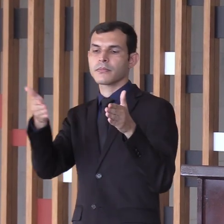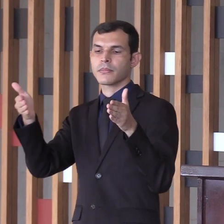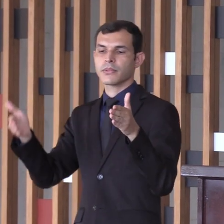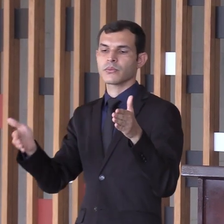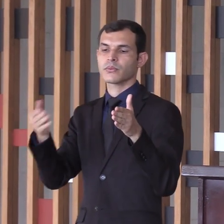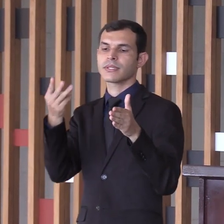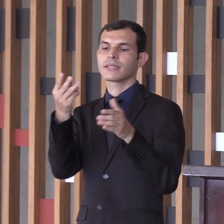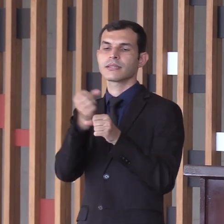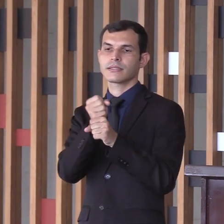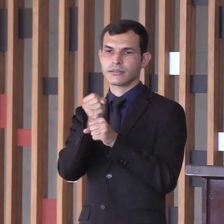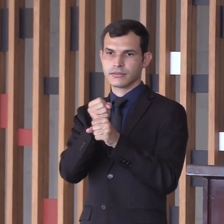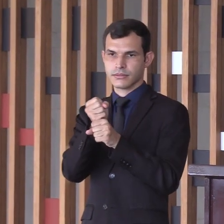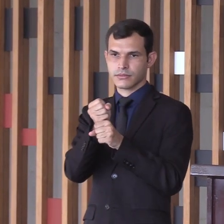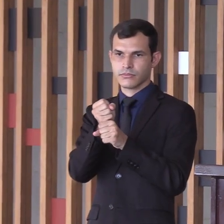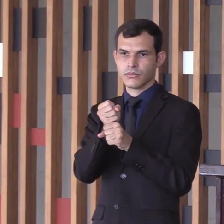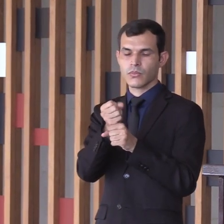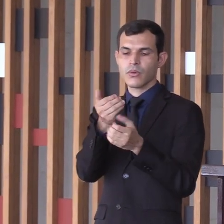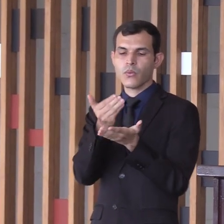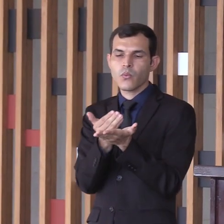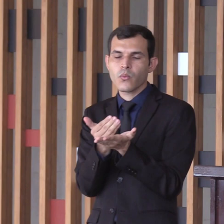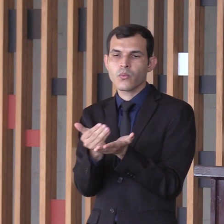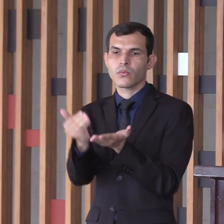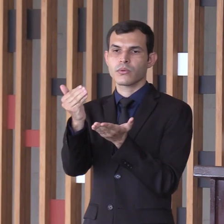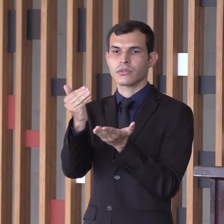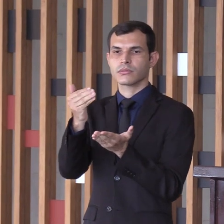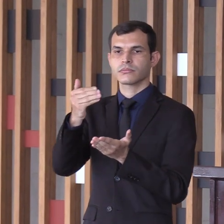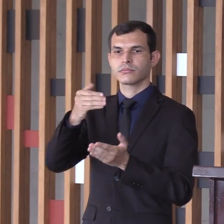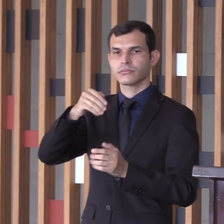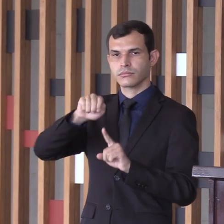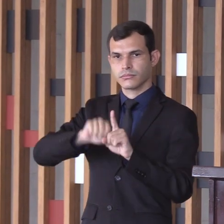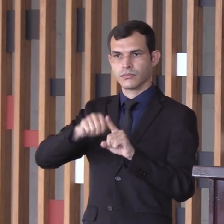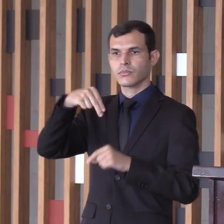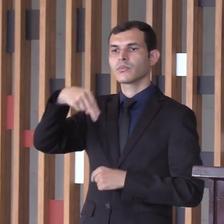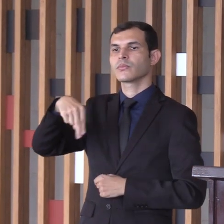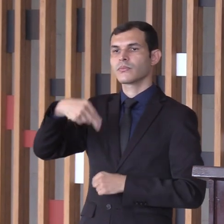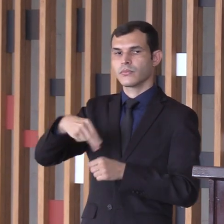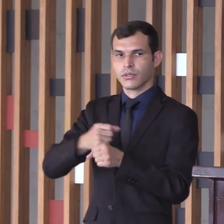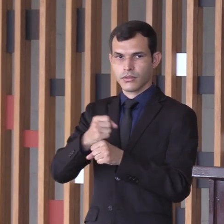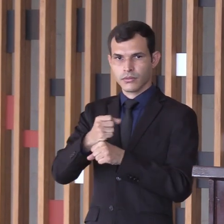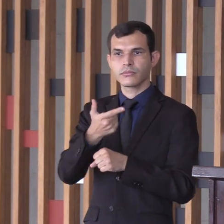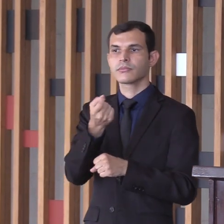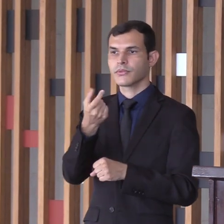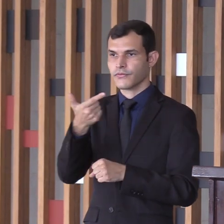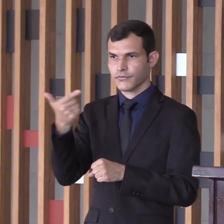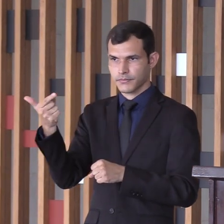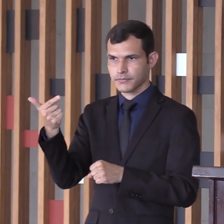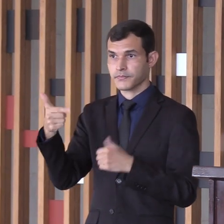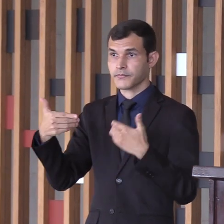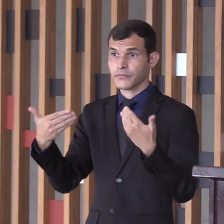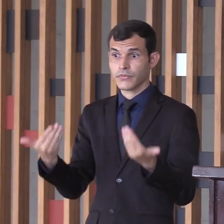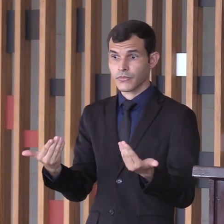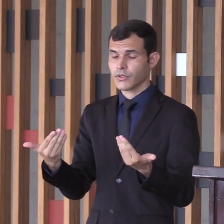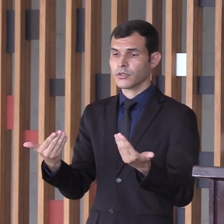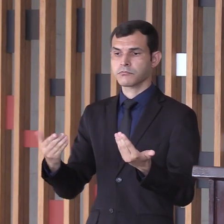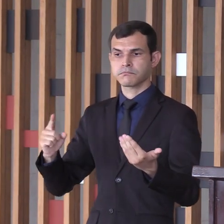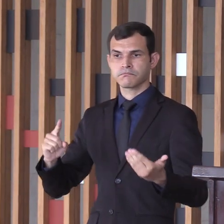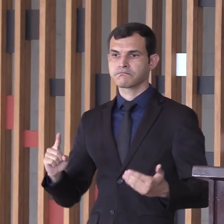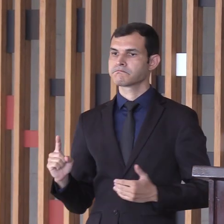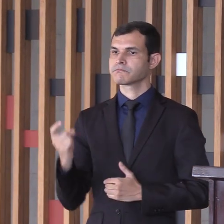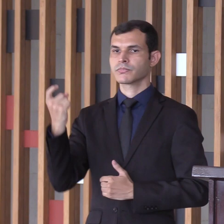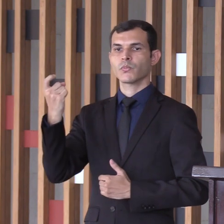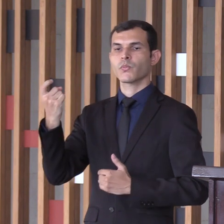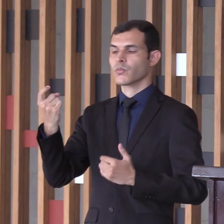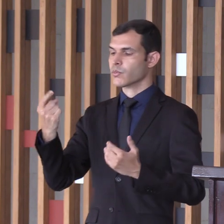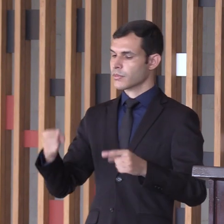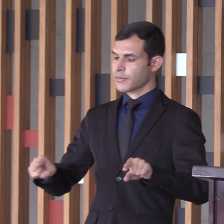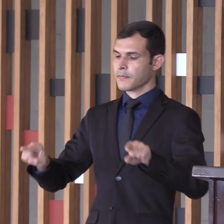em novembro de 2022. Inédito entre nossas instituições, este acordo lança as bases para